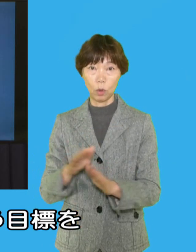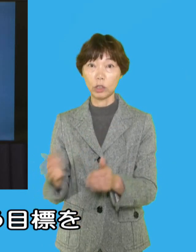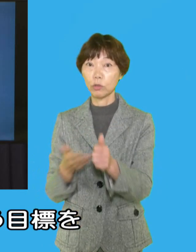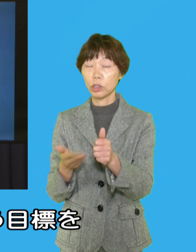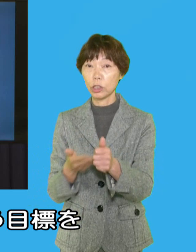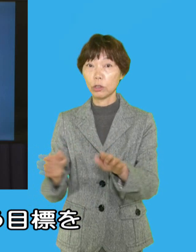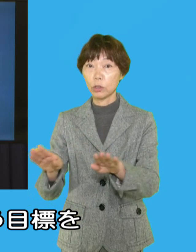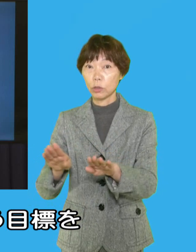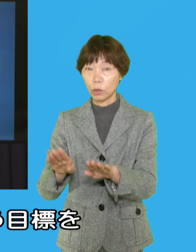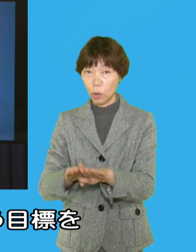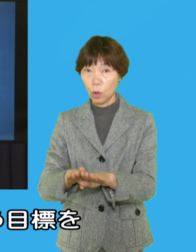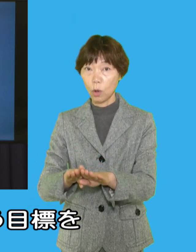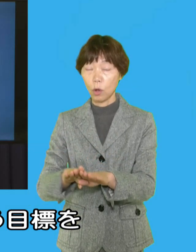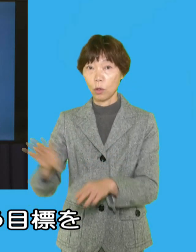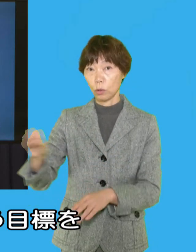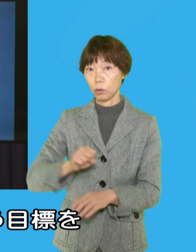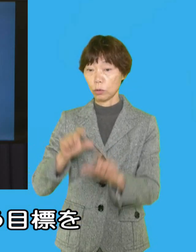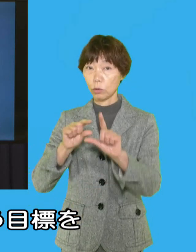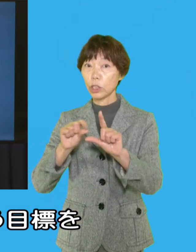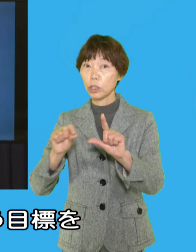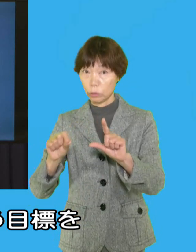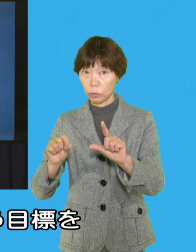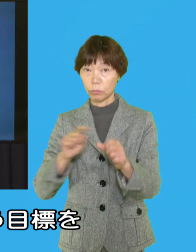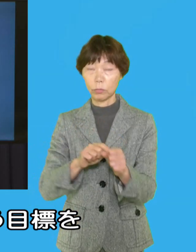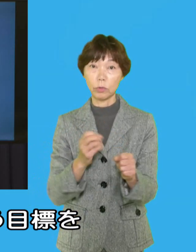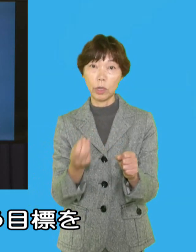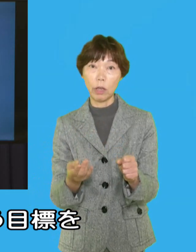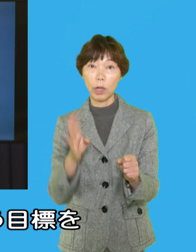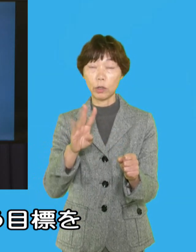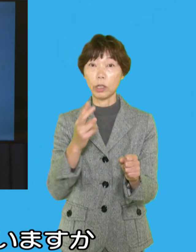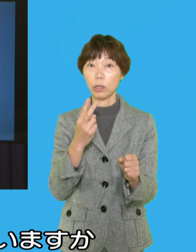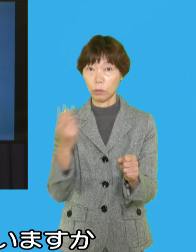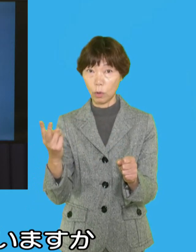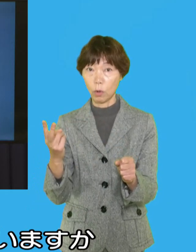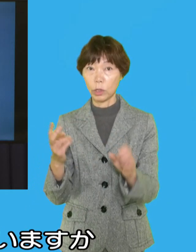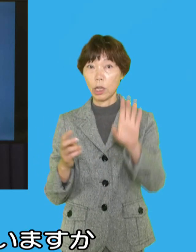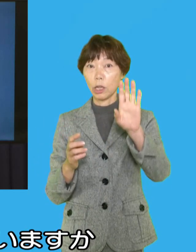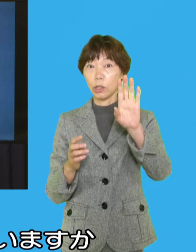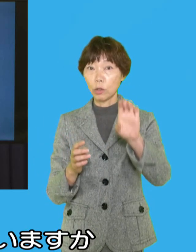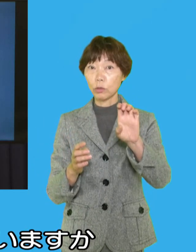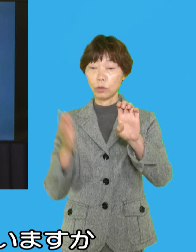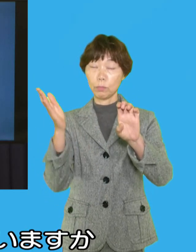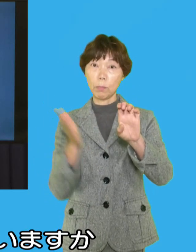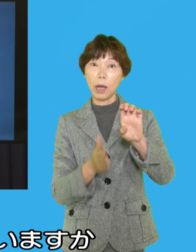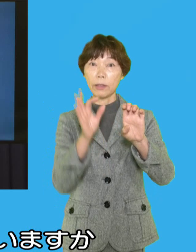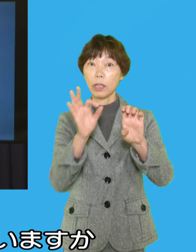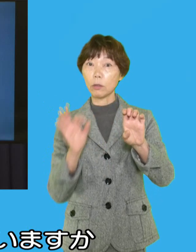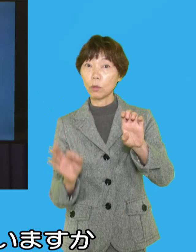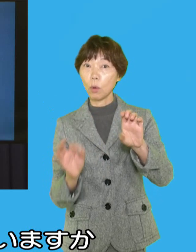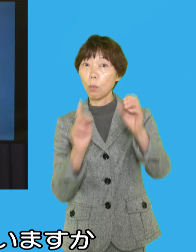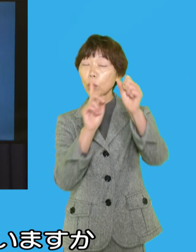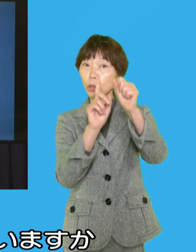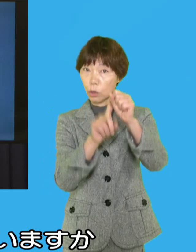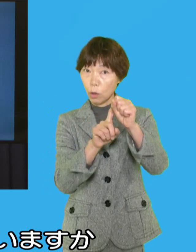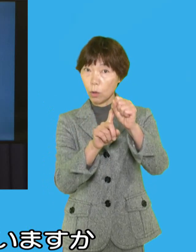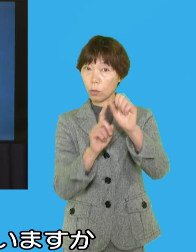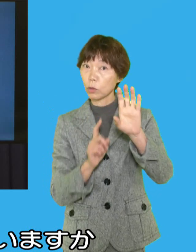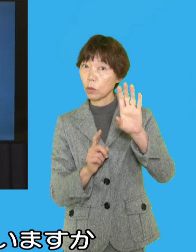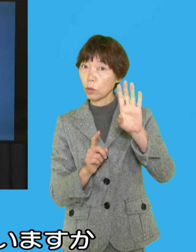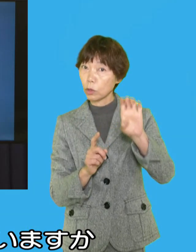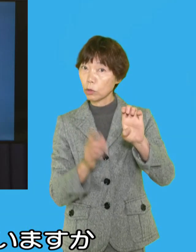令和4年度で 40% っていう目標を掲げていると思うんですけれども、この 40% っていう数字は、どういったこと